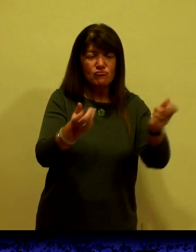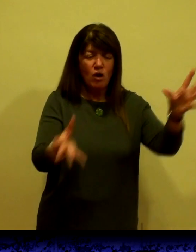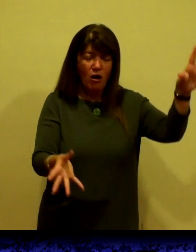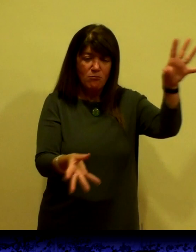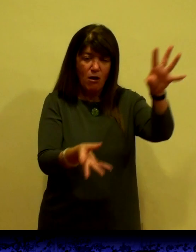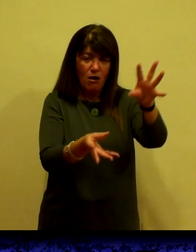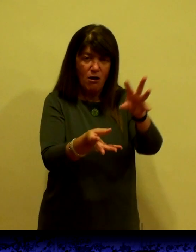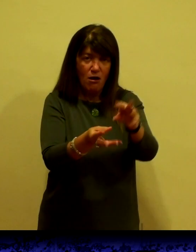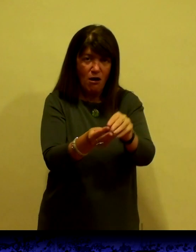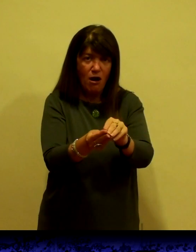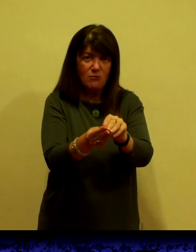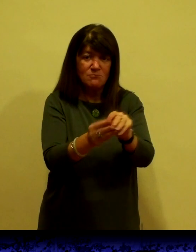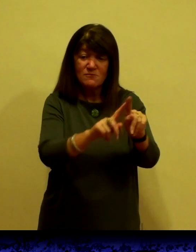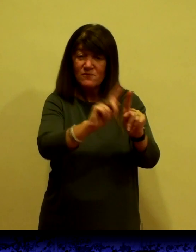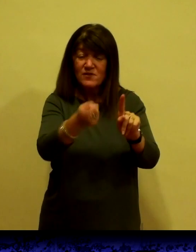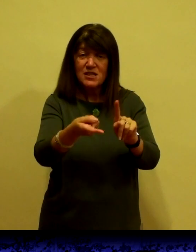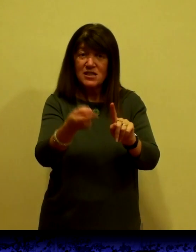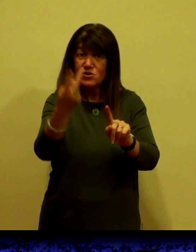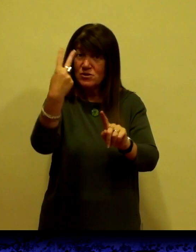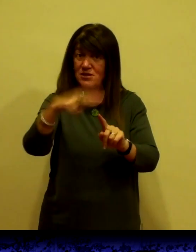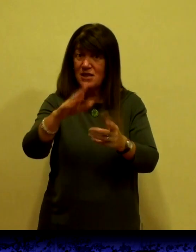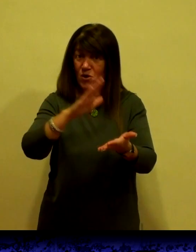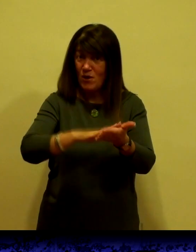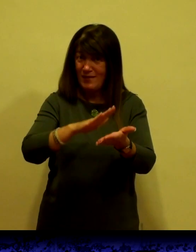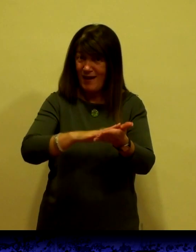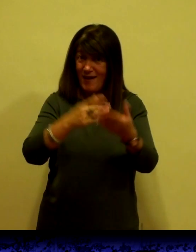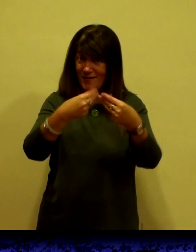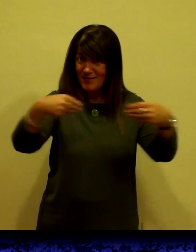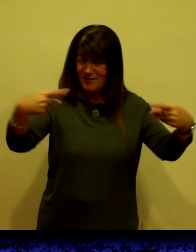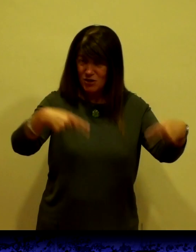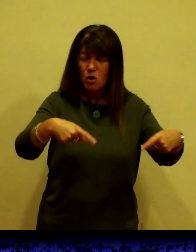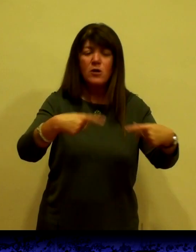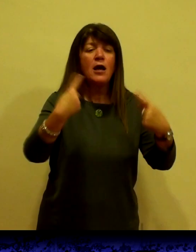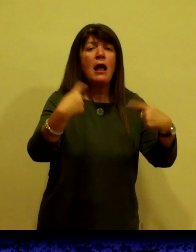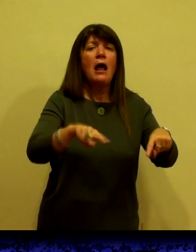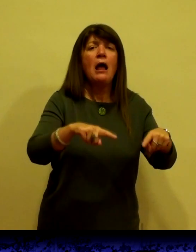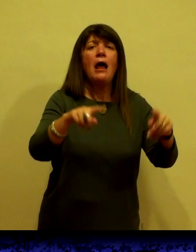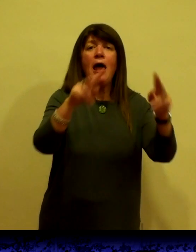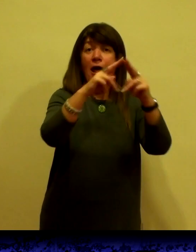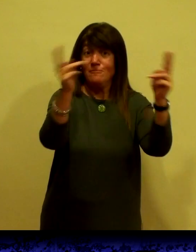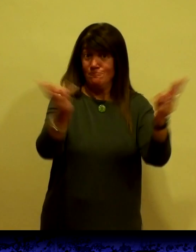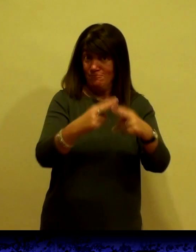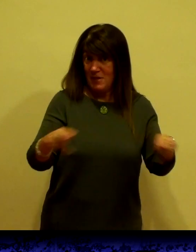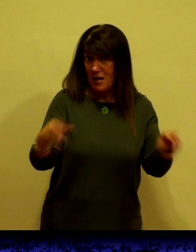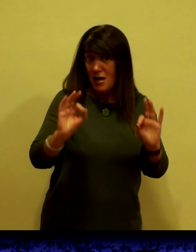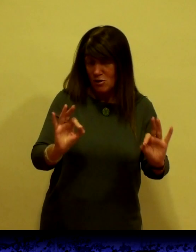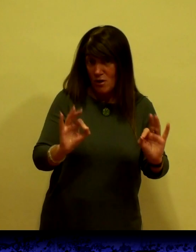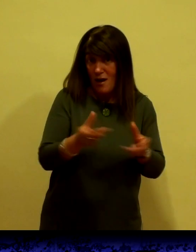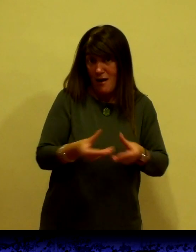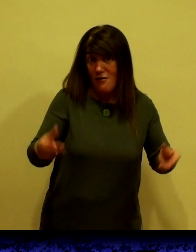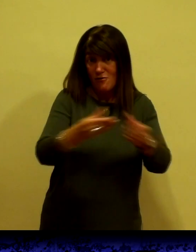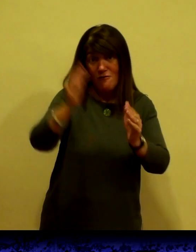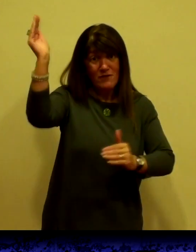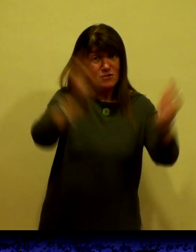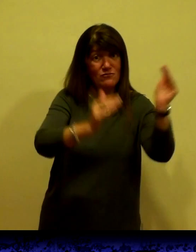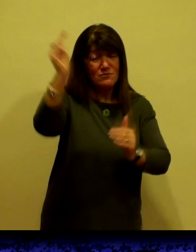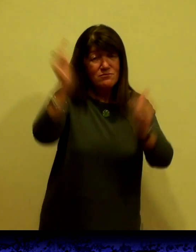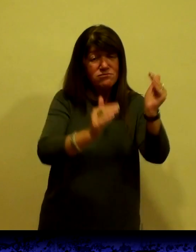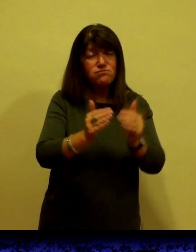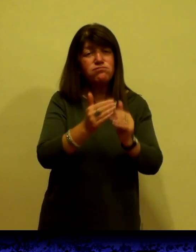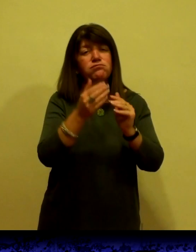in questa seconda edizione, e lo faremo però confrontandoci con ospiti internazionali, proprio perché ci interessa in qualche